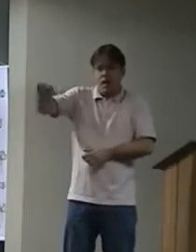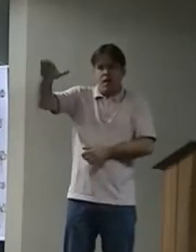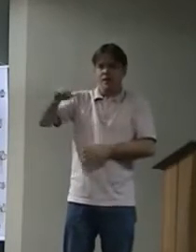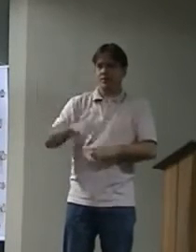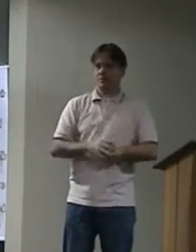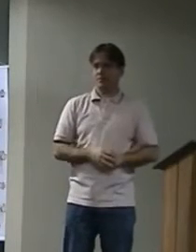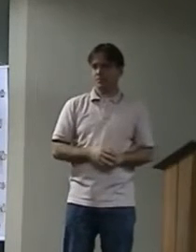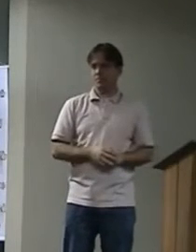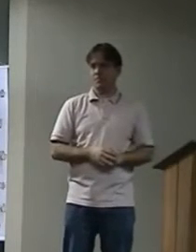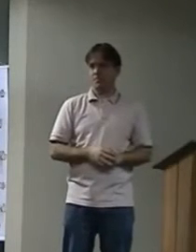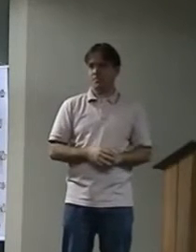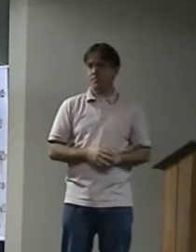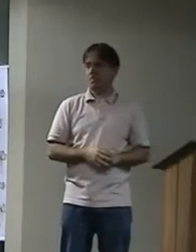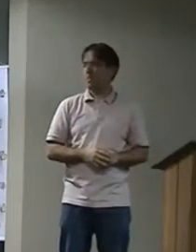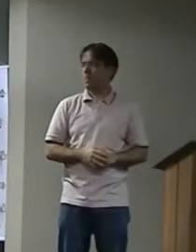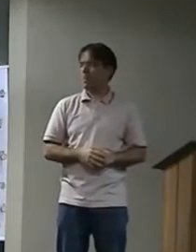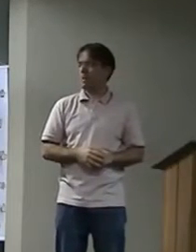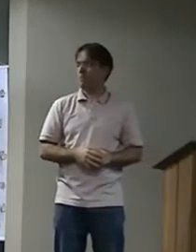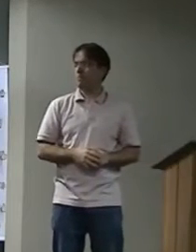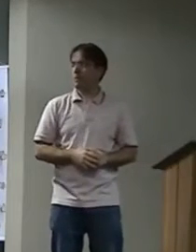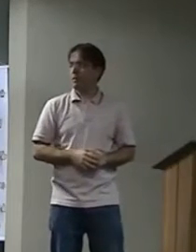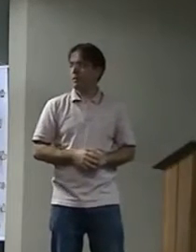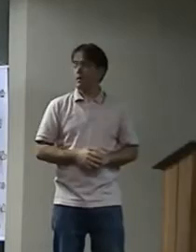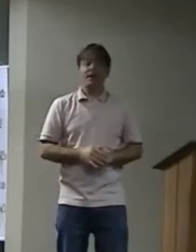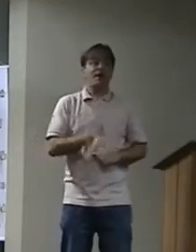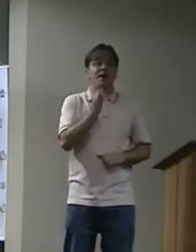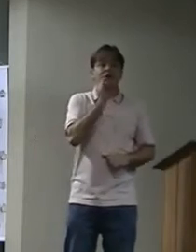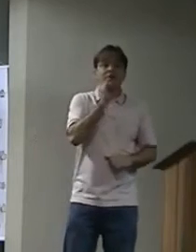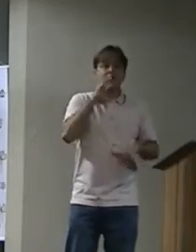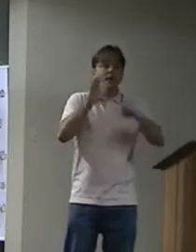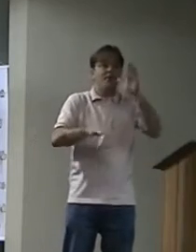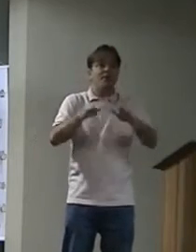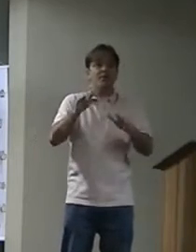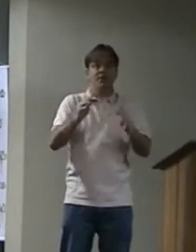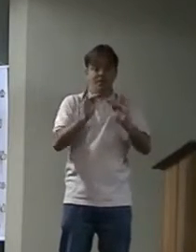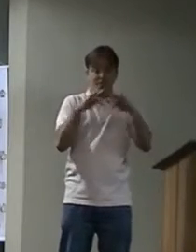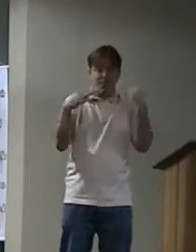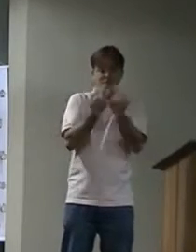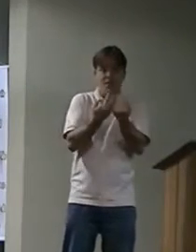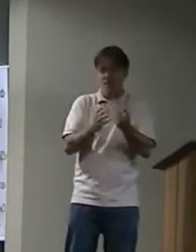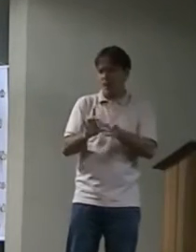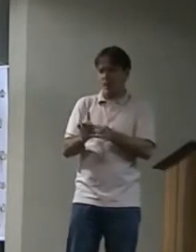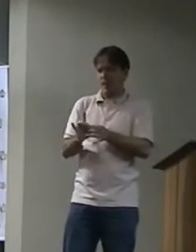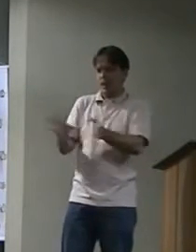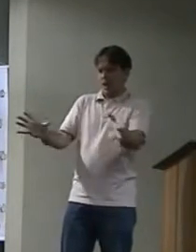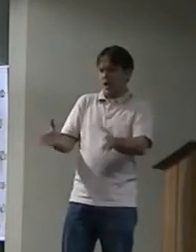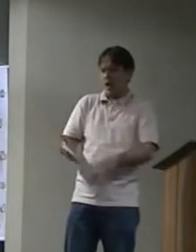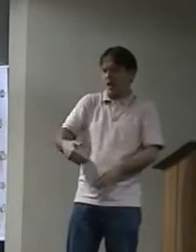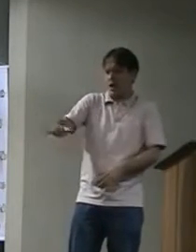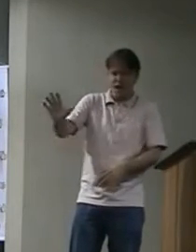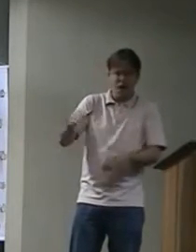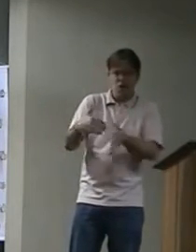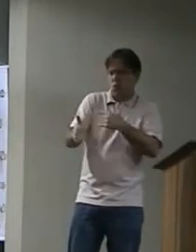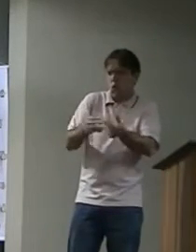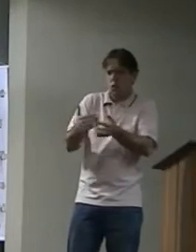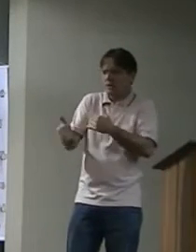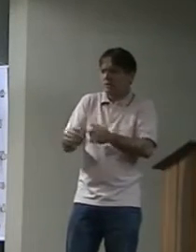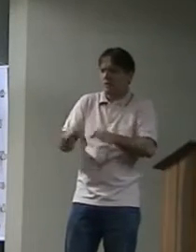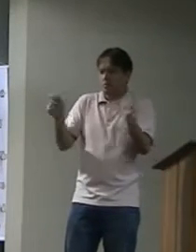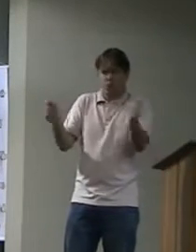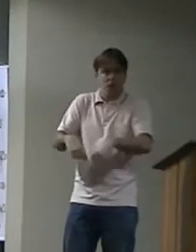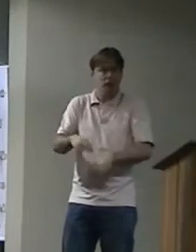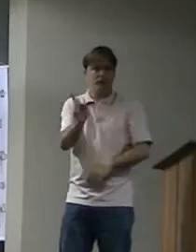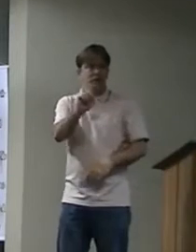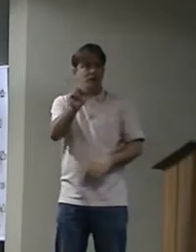né? De permitir tudo, a permissividade. Então vai ter vai observar que os pais tratam desse jeito e também vai reproduzir